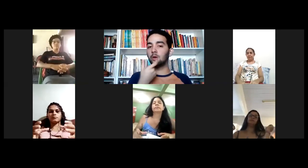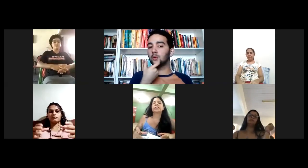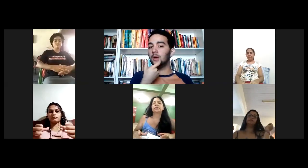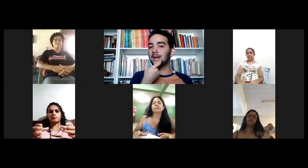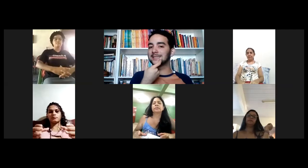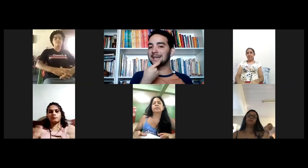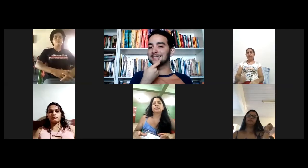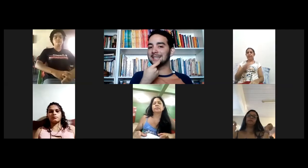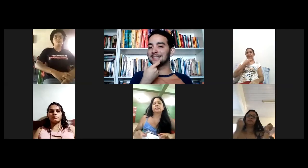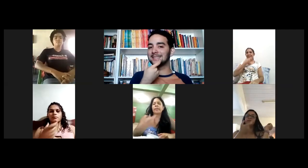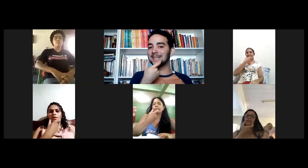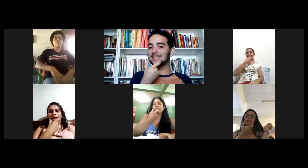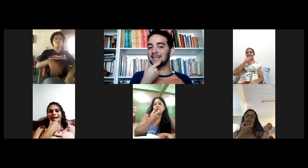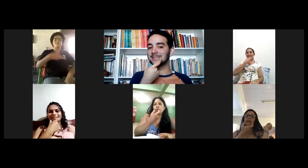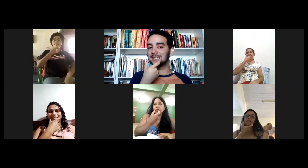biscoito,